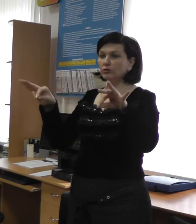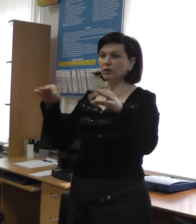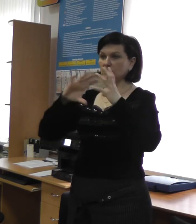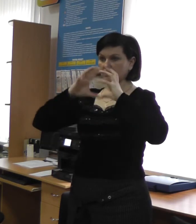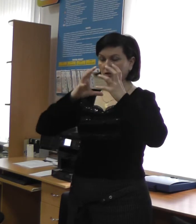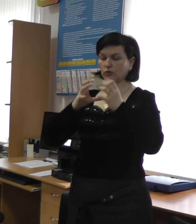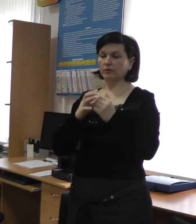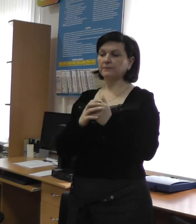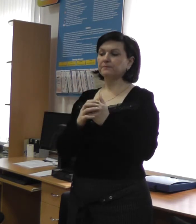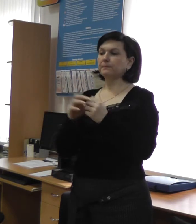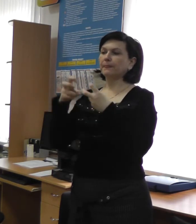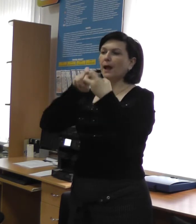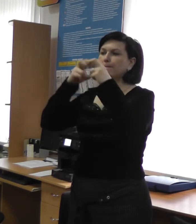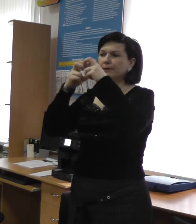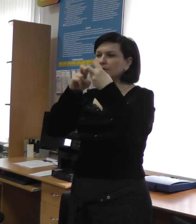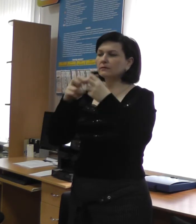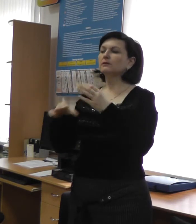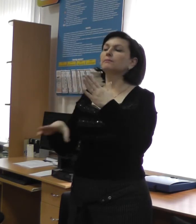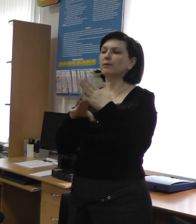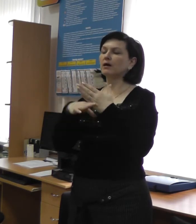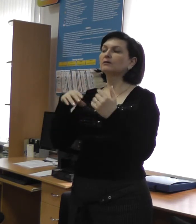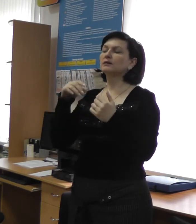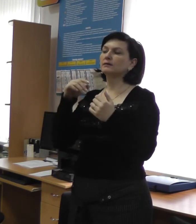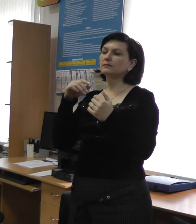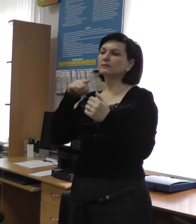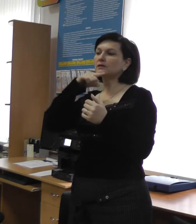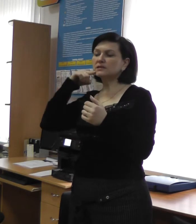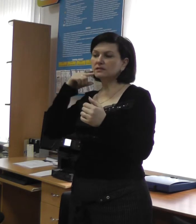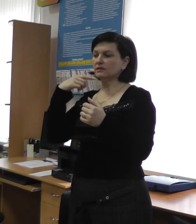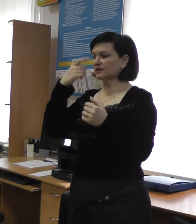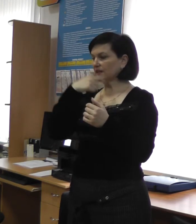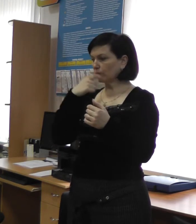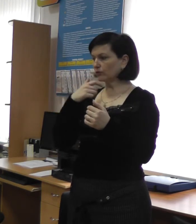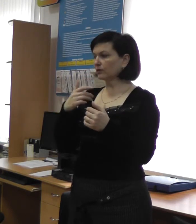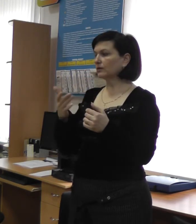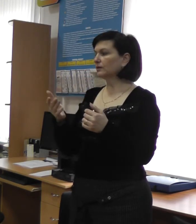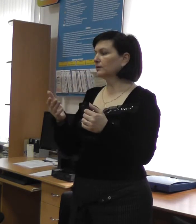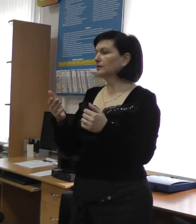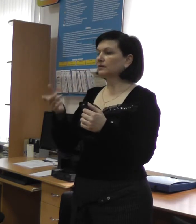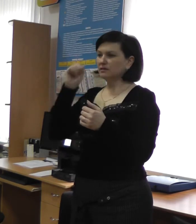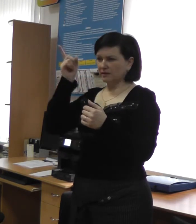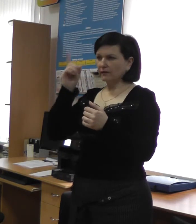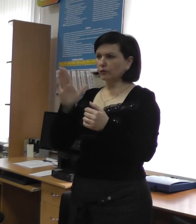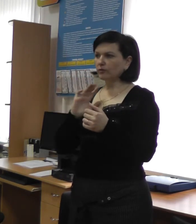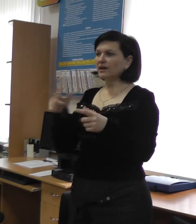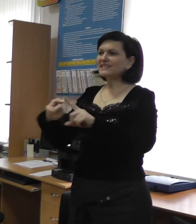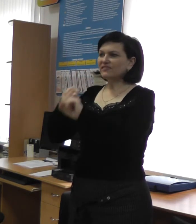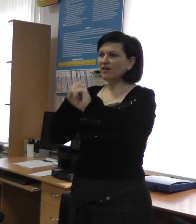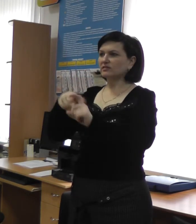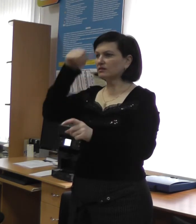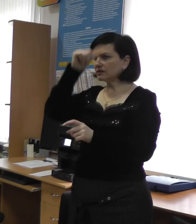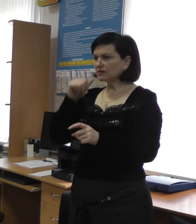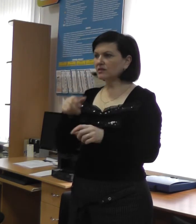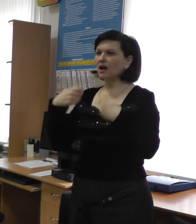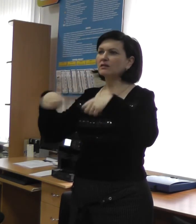справедливой борьбе греческому народу помогала и Россия. Ставрополье с древних времен было связано с Грецией благодаря торговым